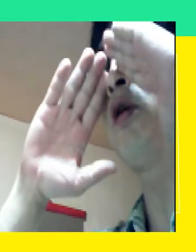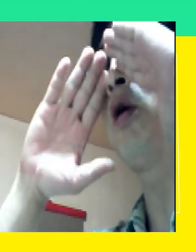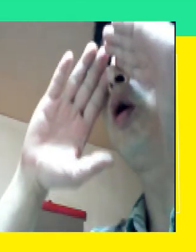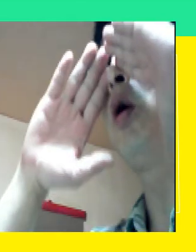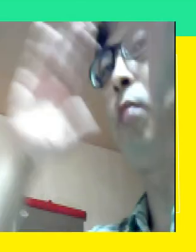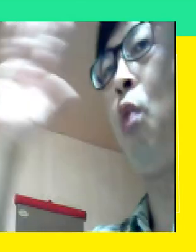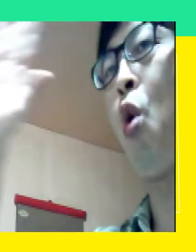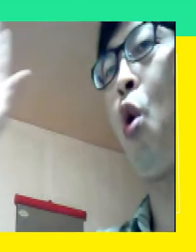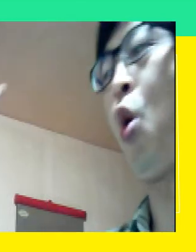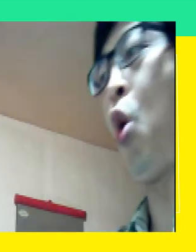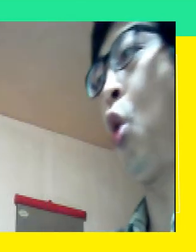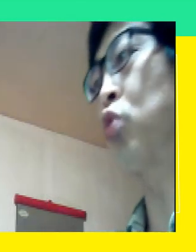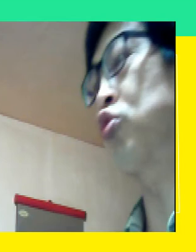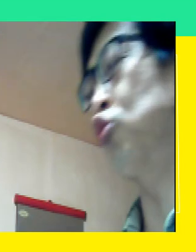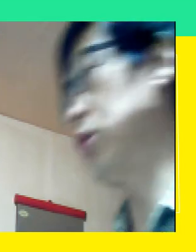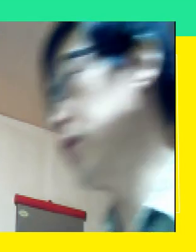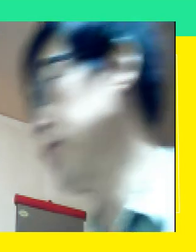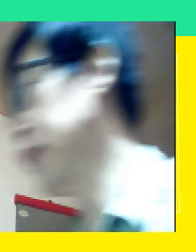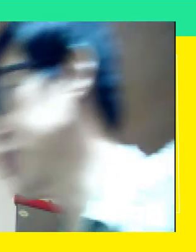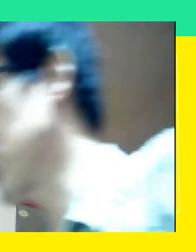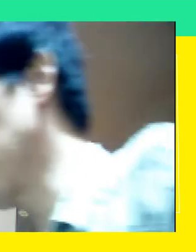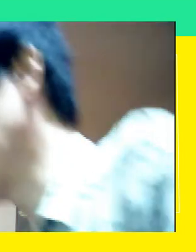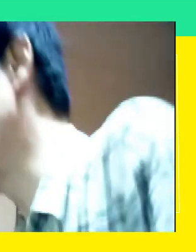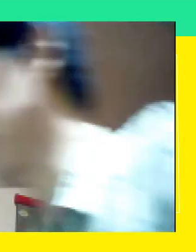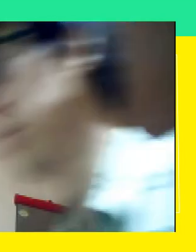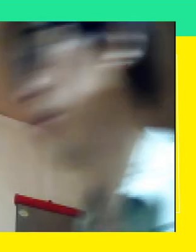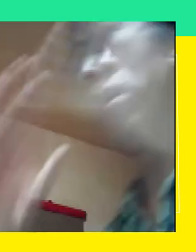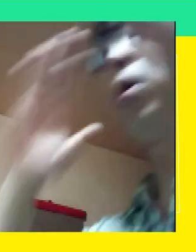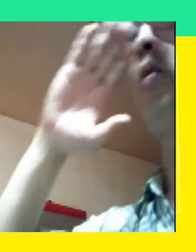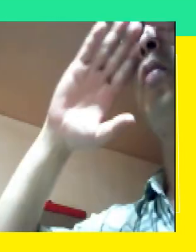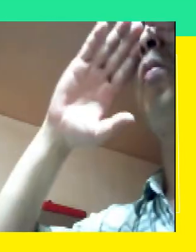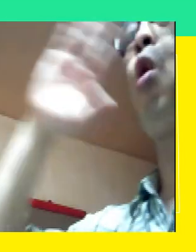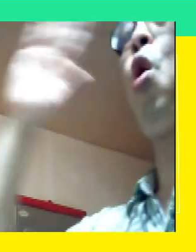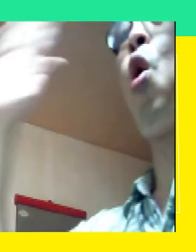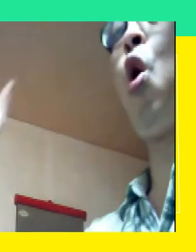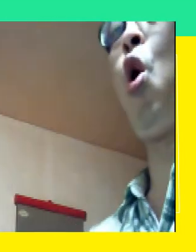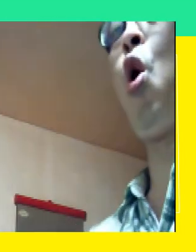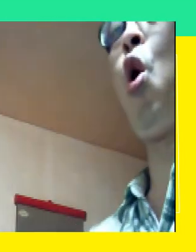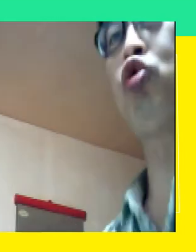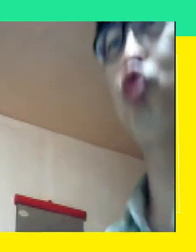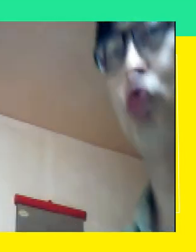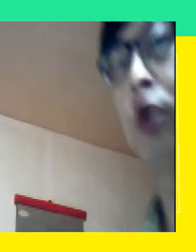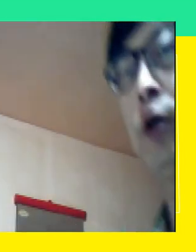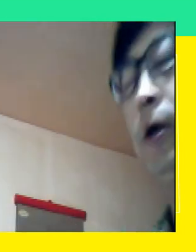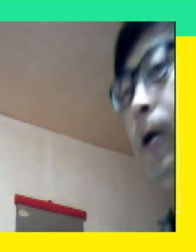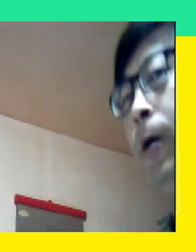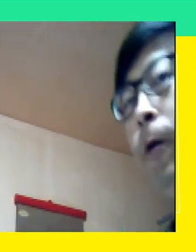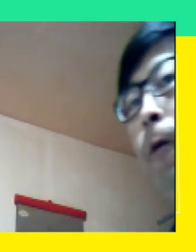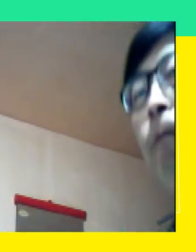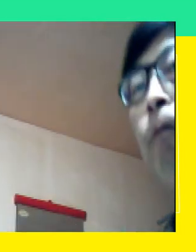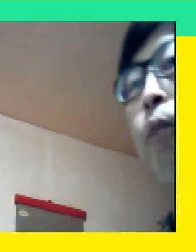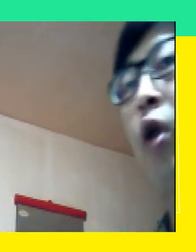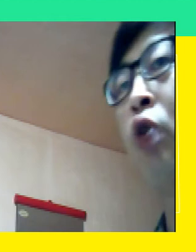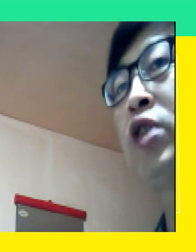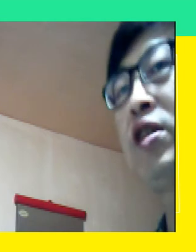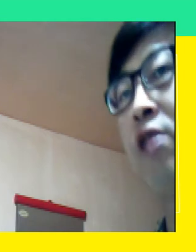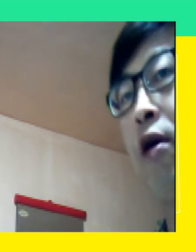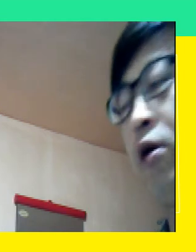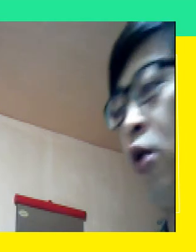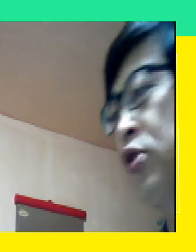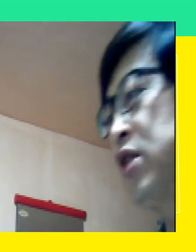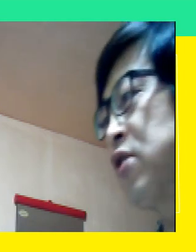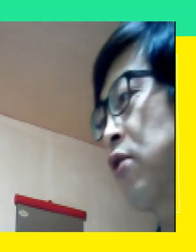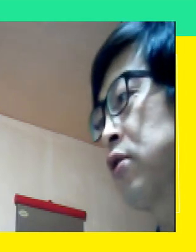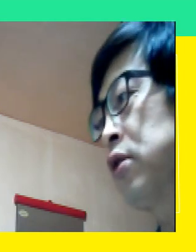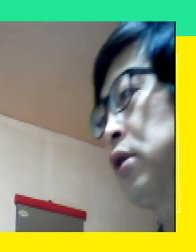그리면서 모두 맞죠 모두 어디서